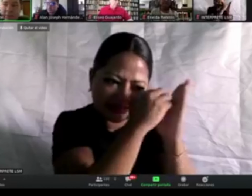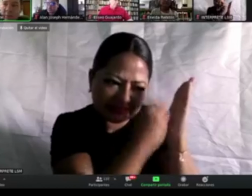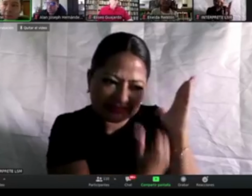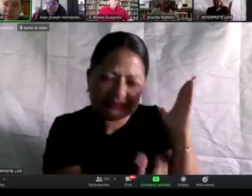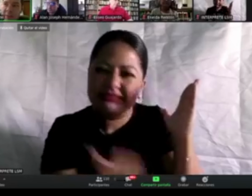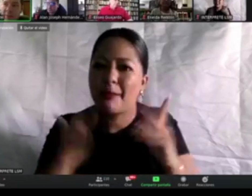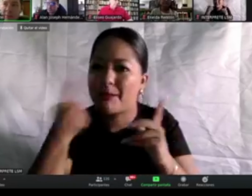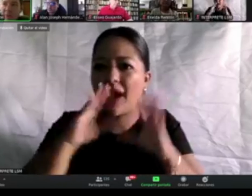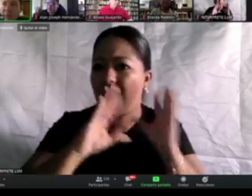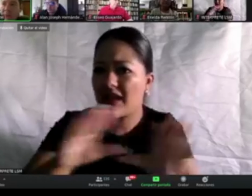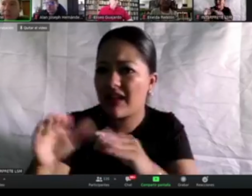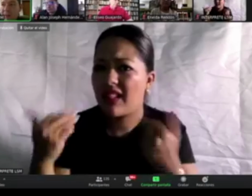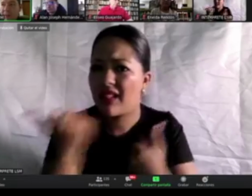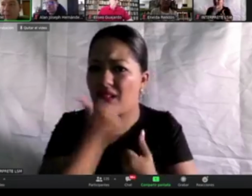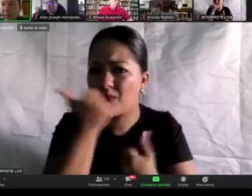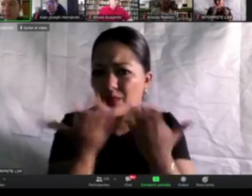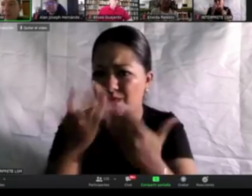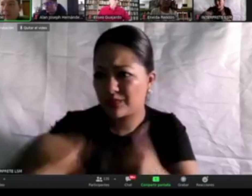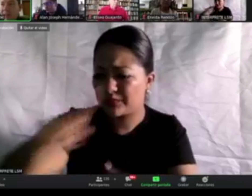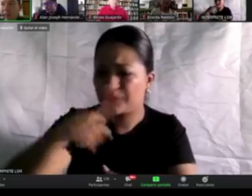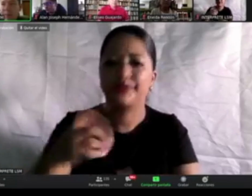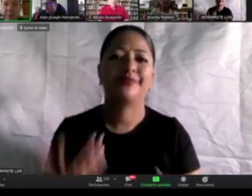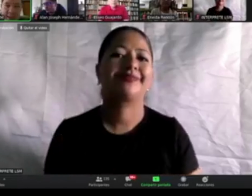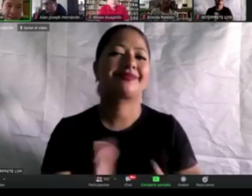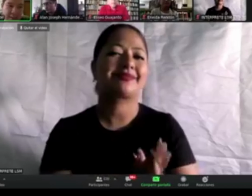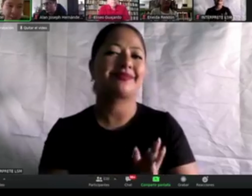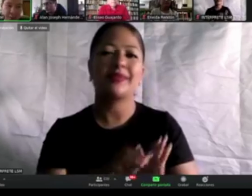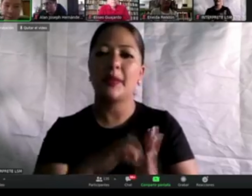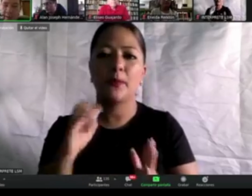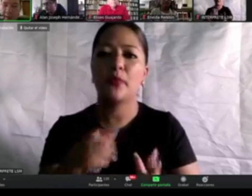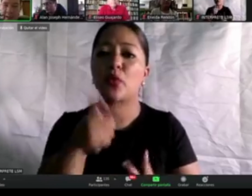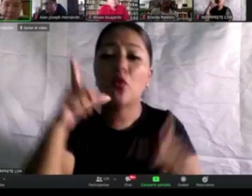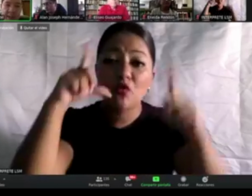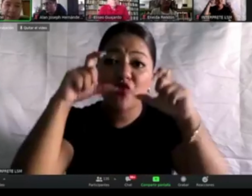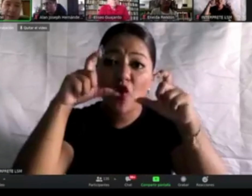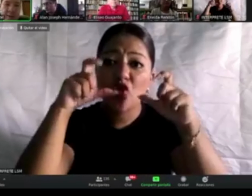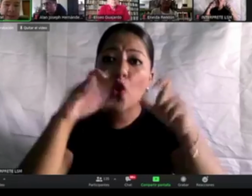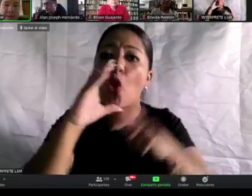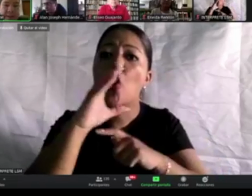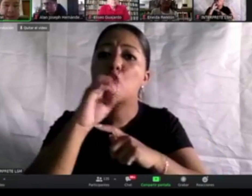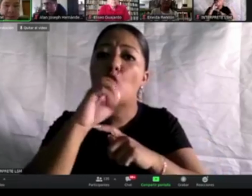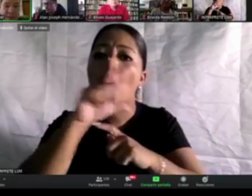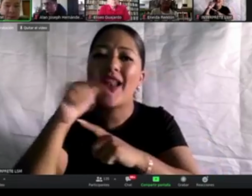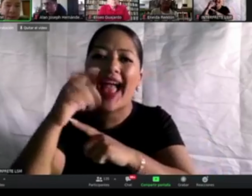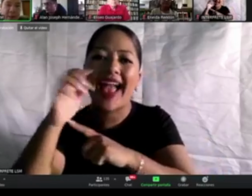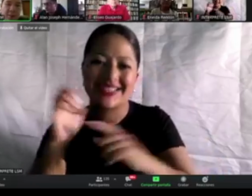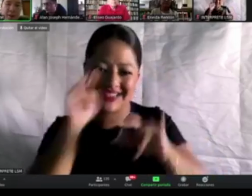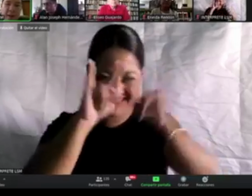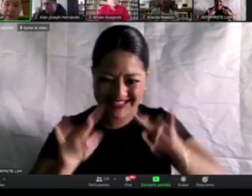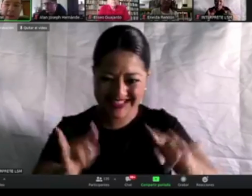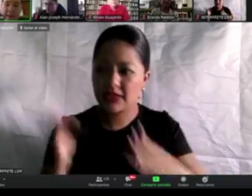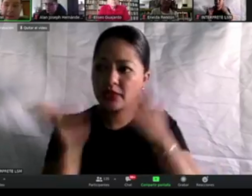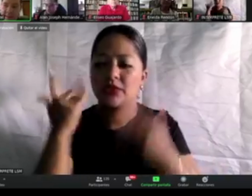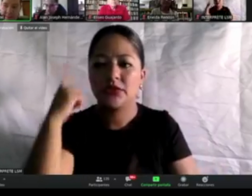estudiante tú pides un no sé pides un collage de fotos y para el estudiante tal vez es algo más complejo